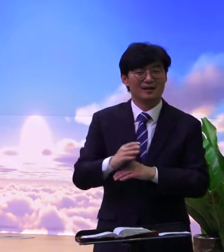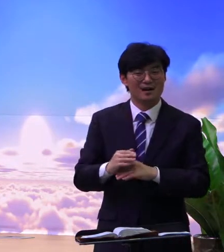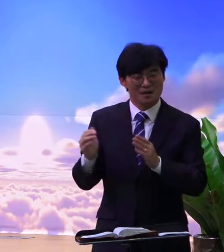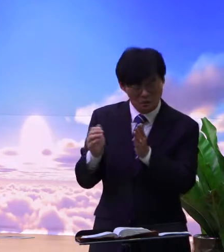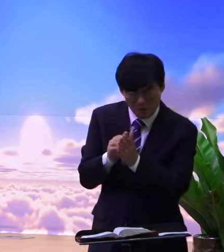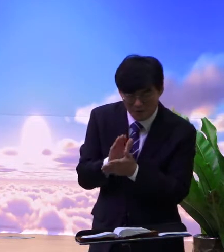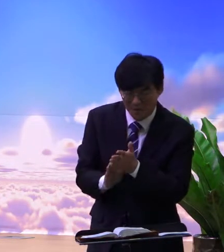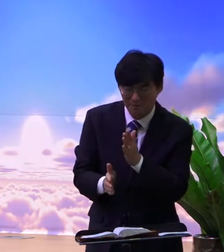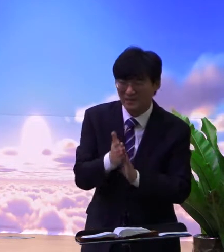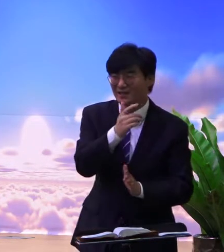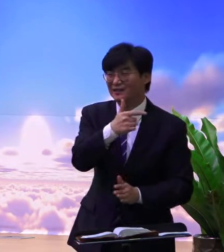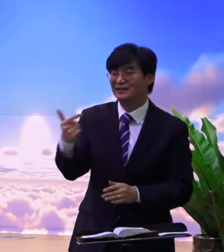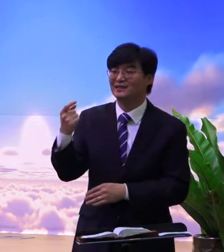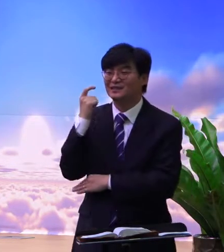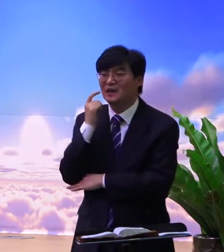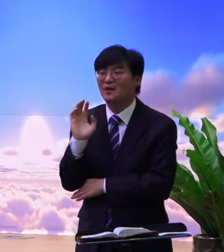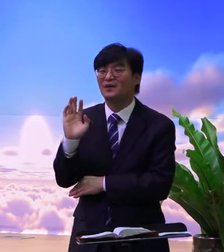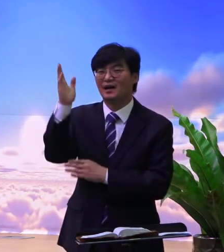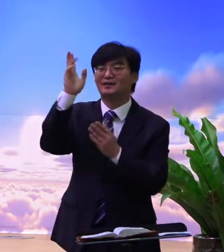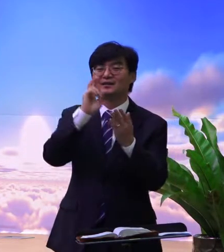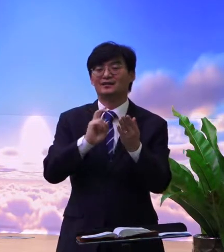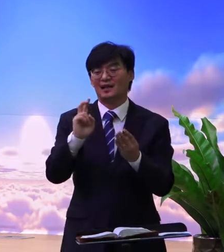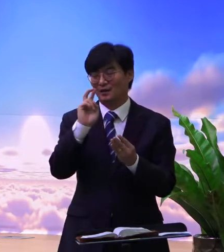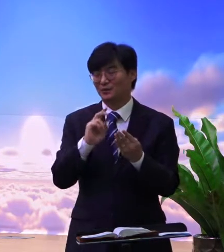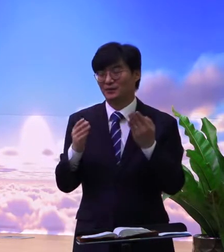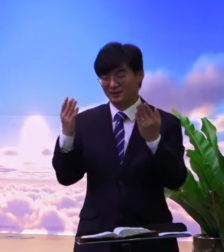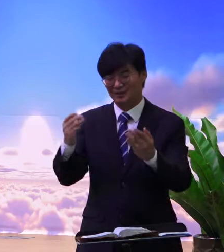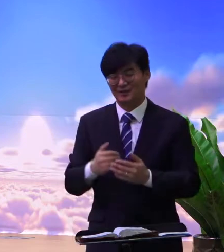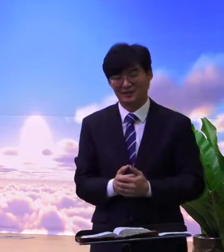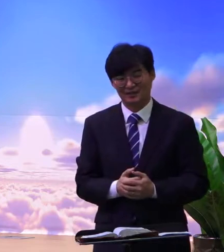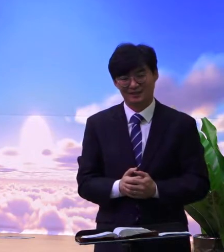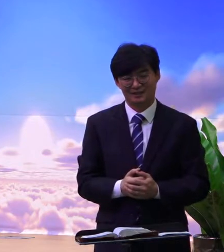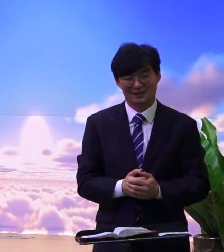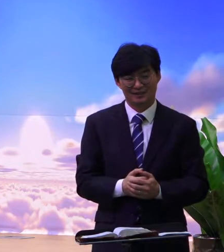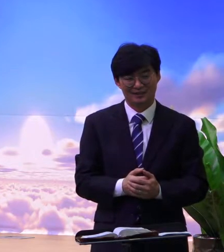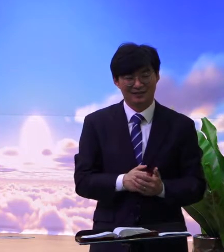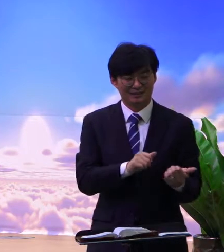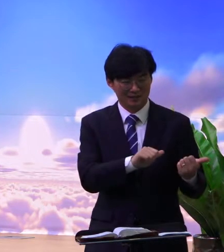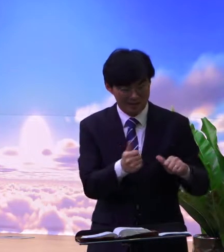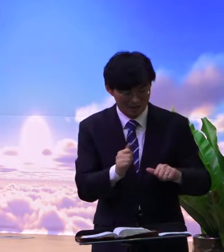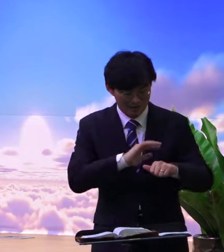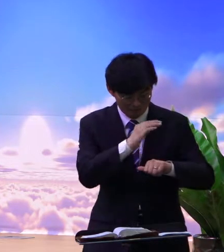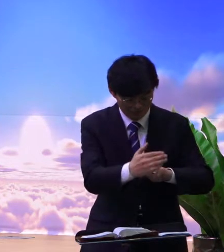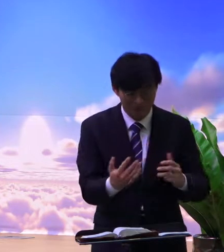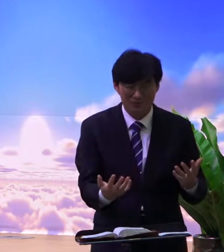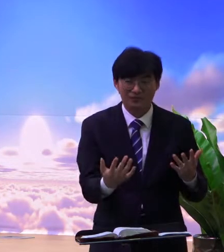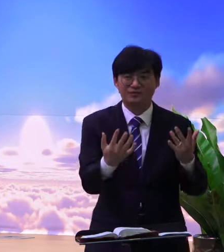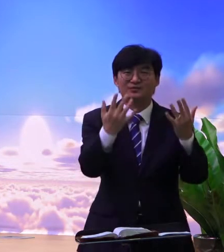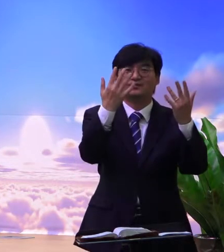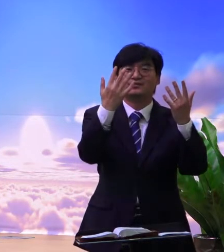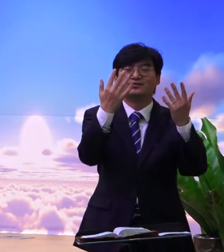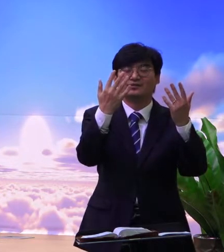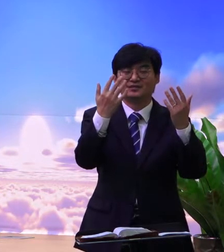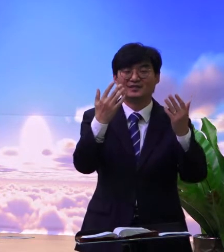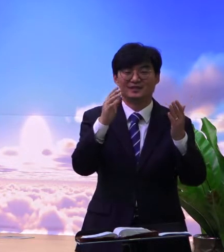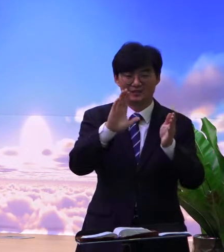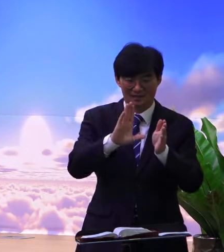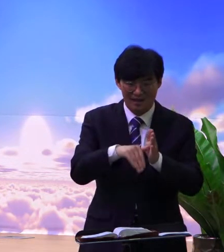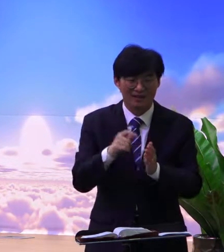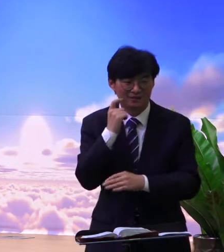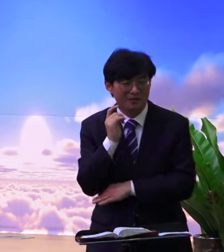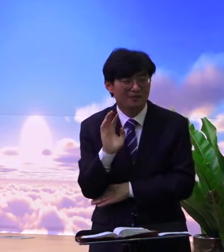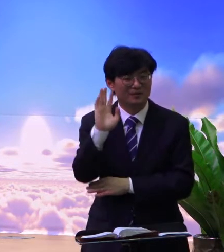무한 영광일세 찬송을 불렀고 이 장례식 후에 하나님께 그 감사 헌금을 드렸던 것입니다.